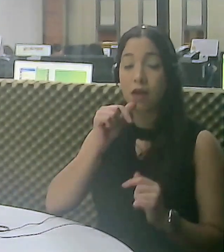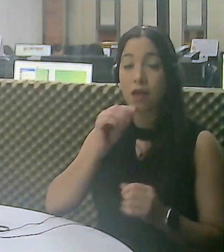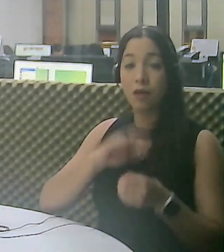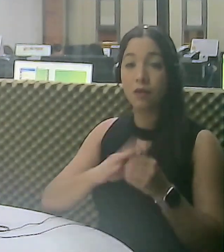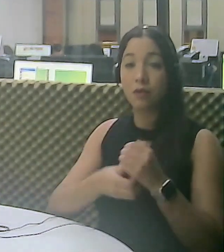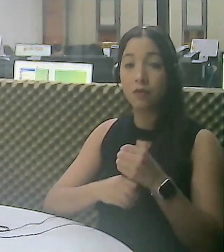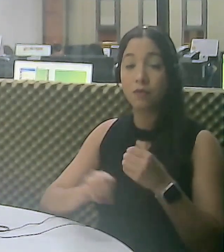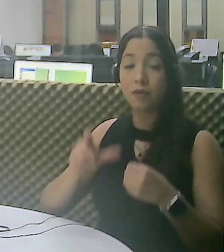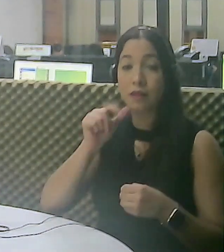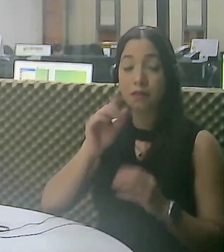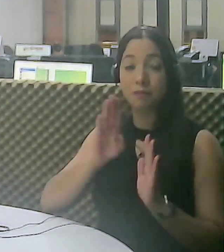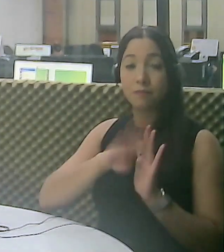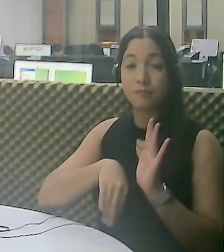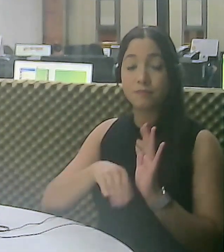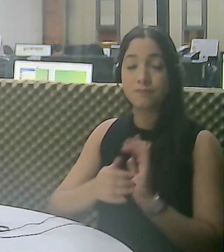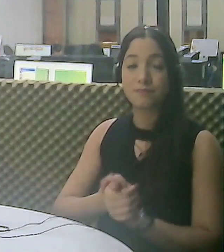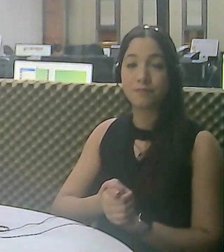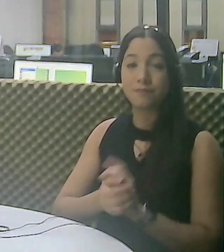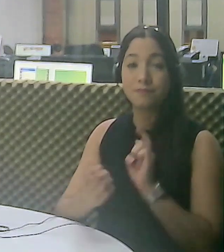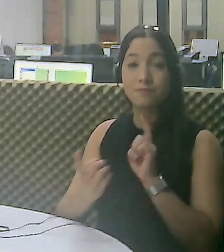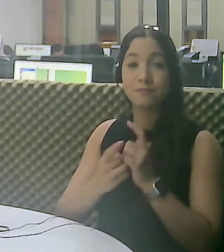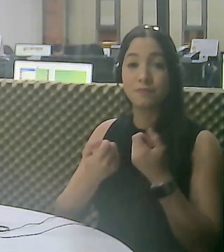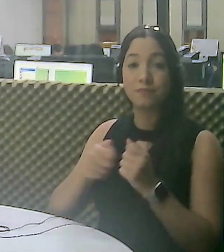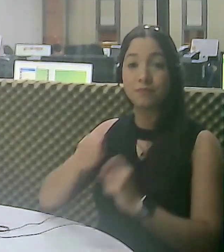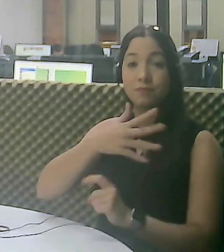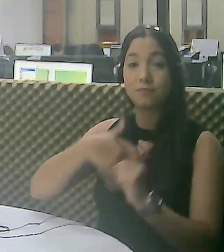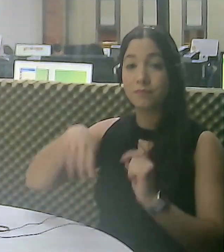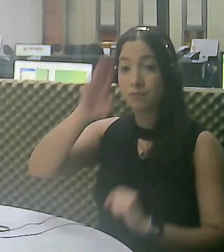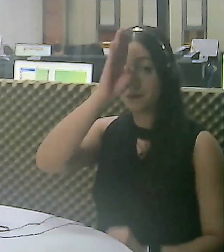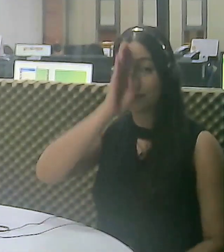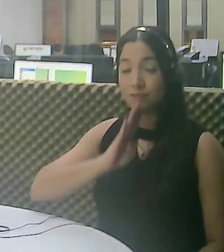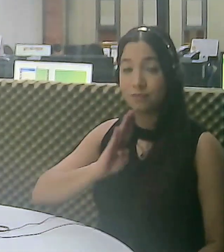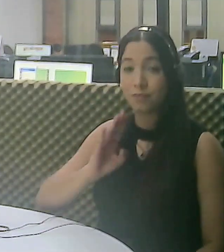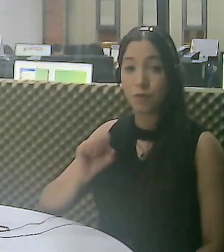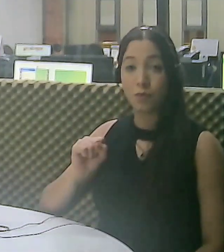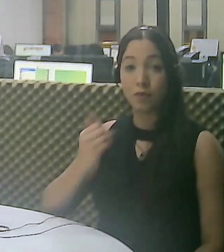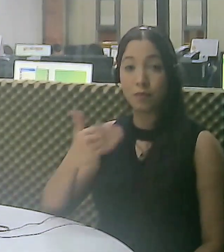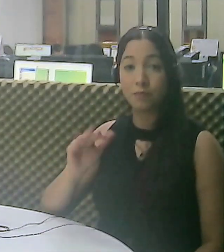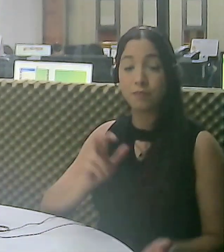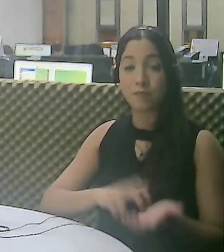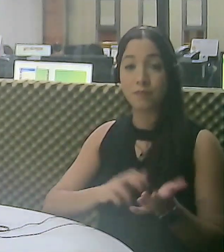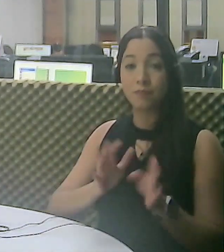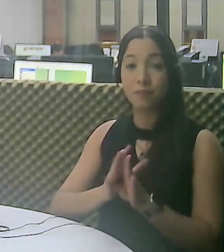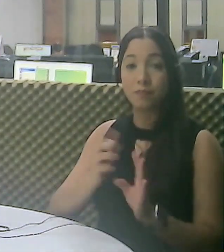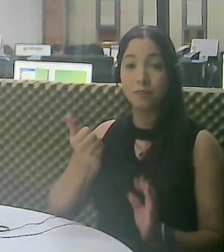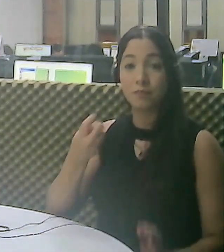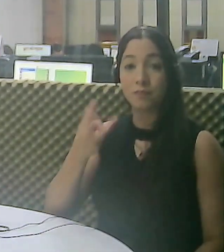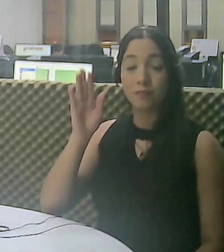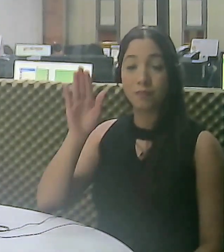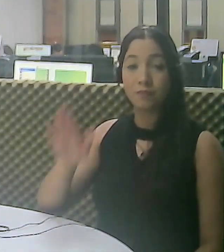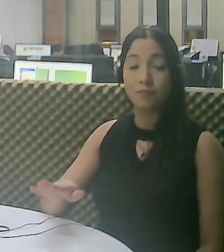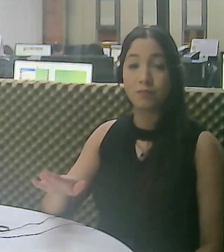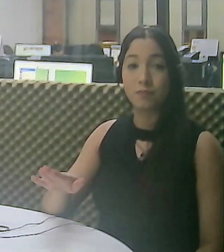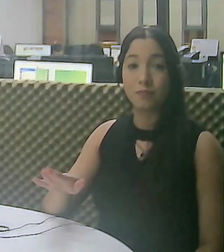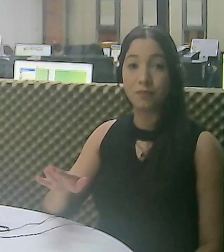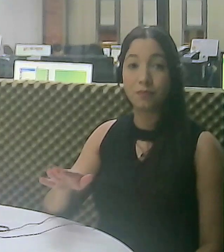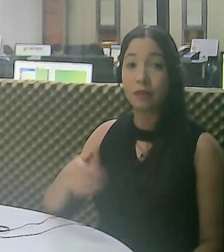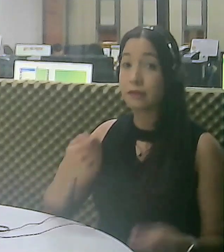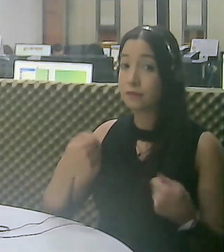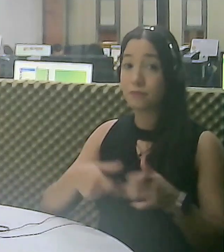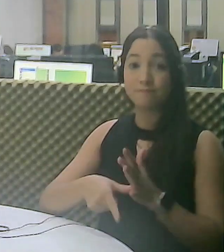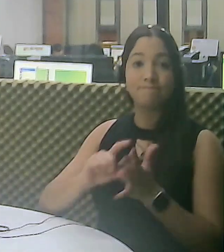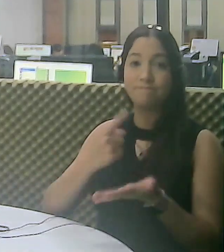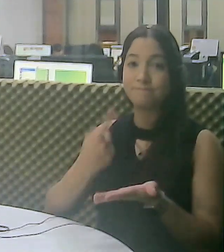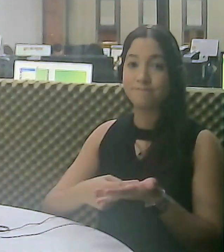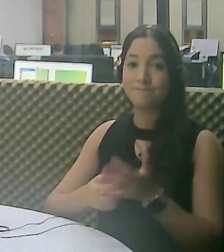do DEMAI. O atendimento do Busão Social é gratuito e acontece das 8h30 da manhã até a 1 da tarde. Não é preciso